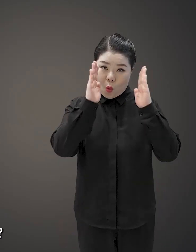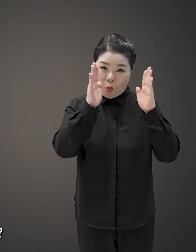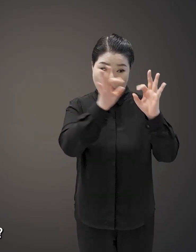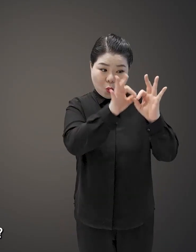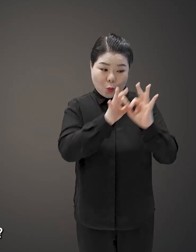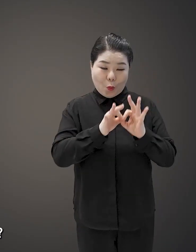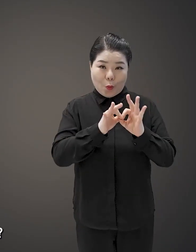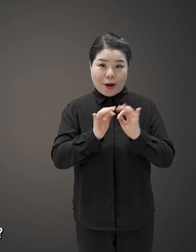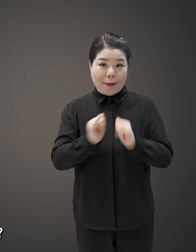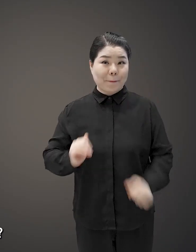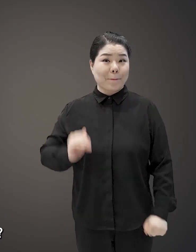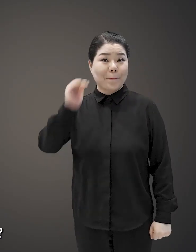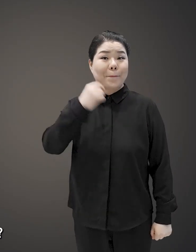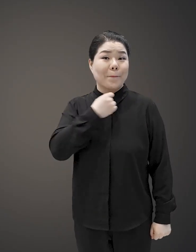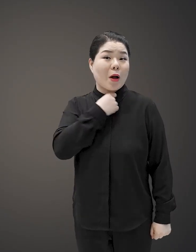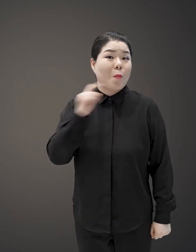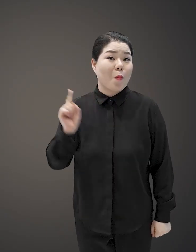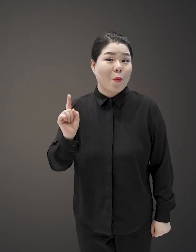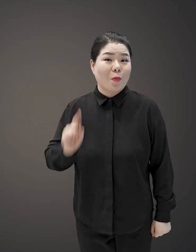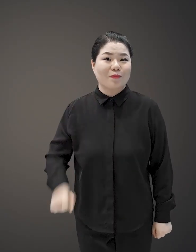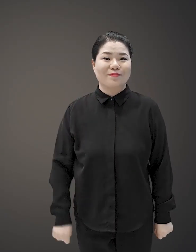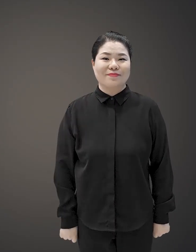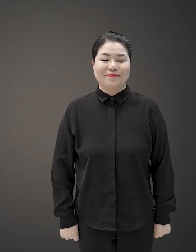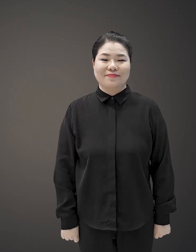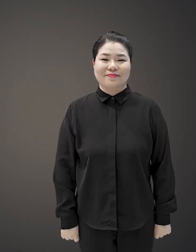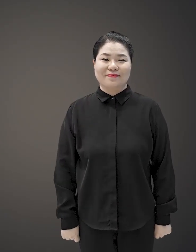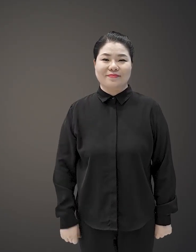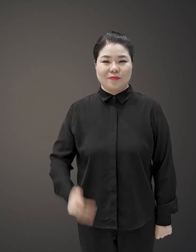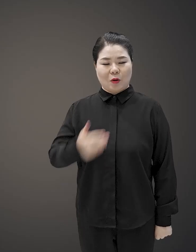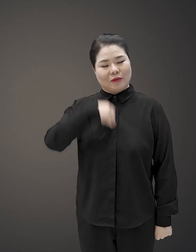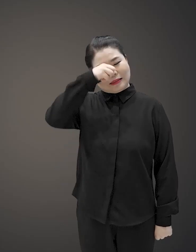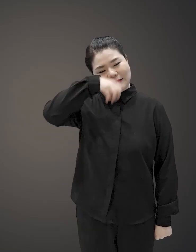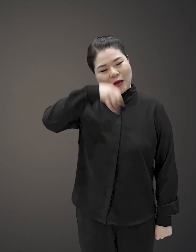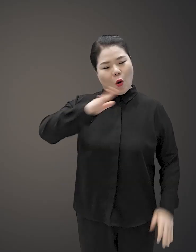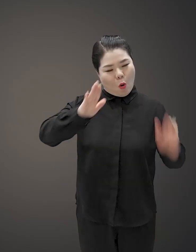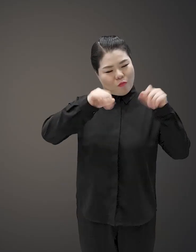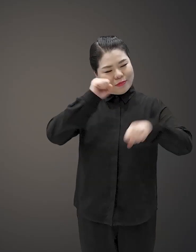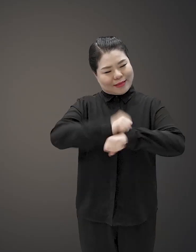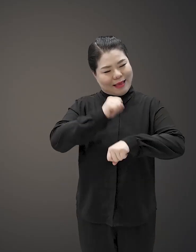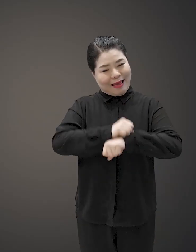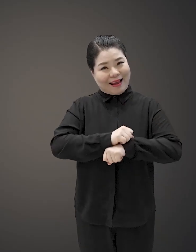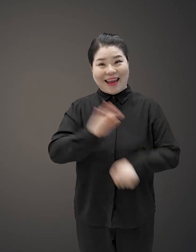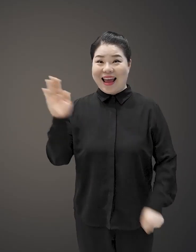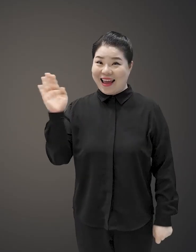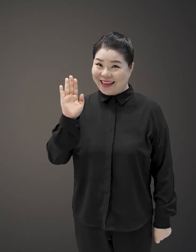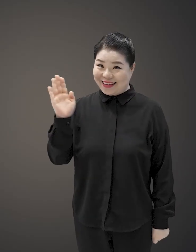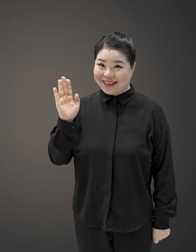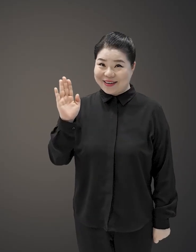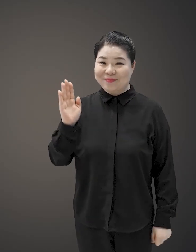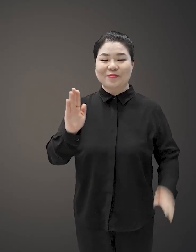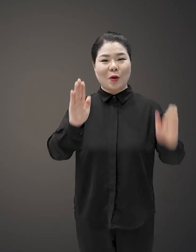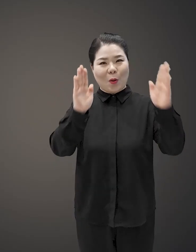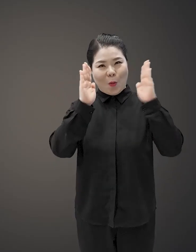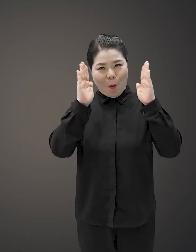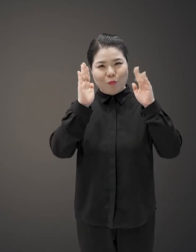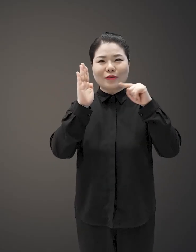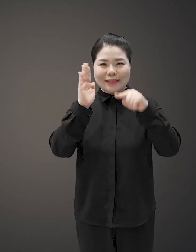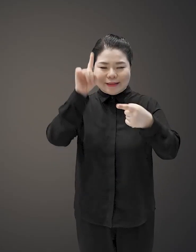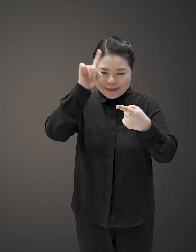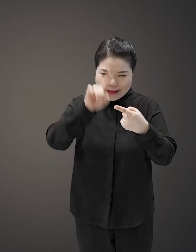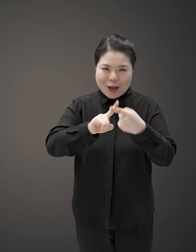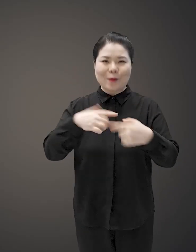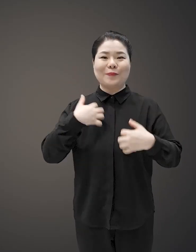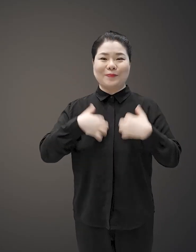공부를 통해 어떤 사람으로 성장하고 싶나요? 저는 그냥 공부를 잘하는 사람이 되는 게 아니라 공부를 즐기고